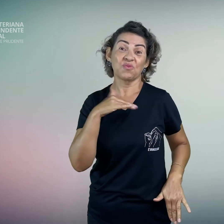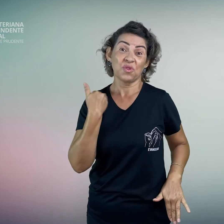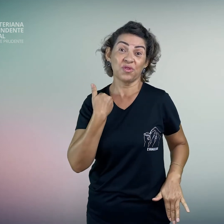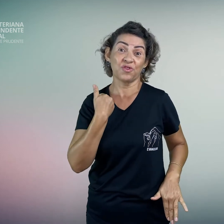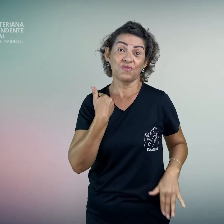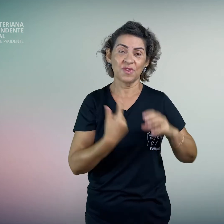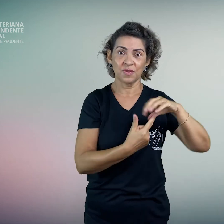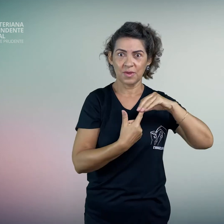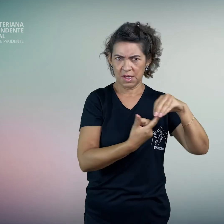Olhe para a sua vida.